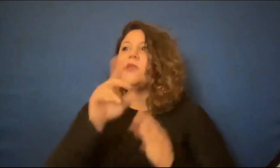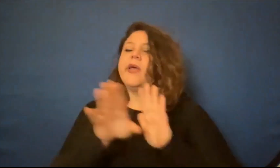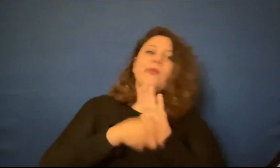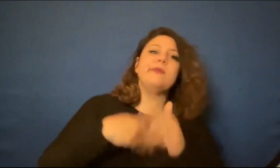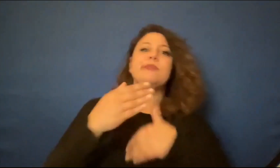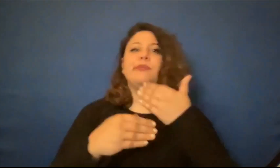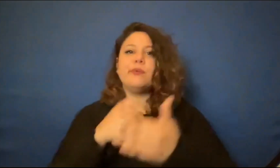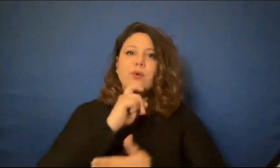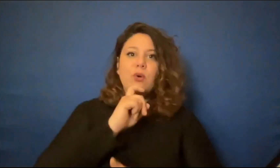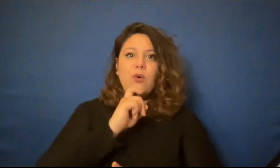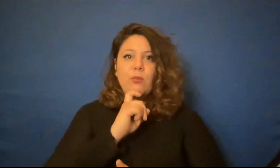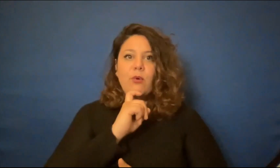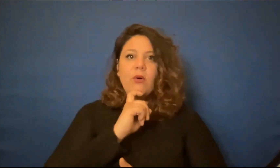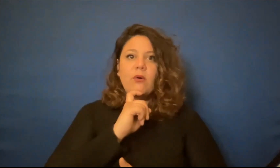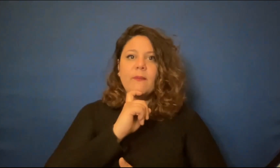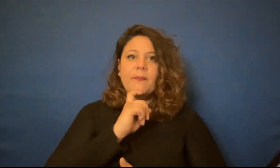Me, me,